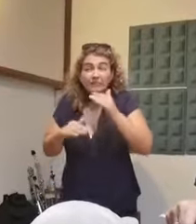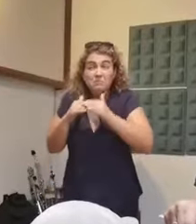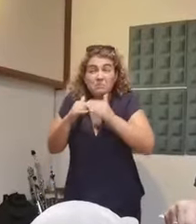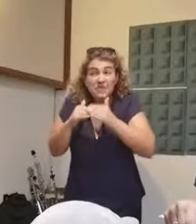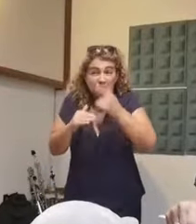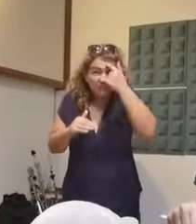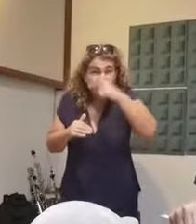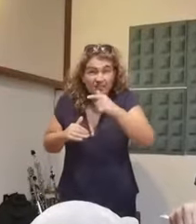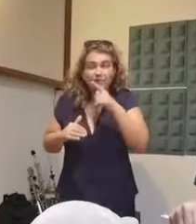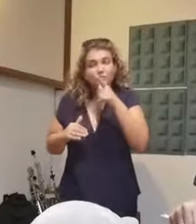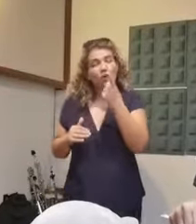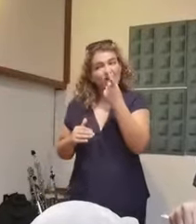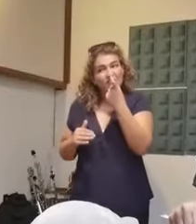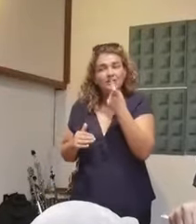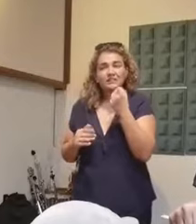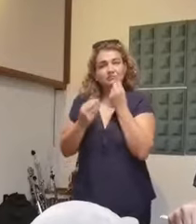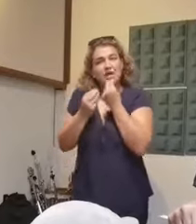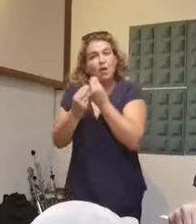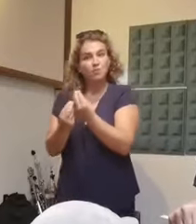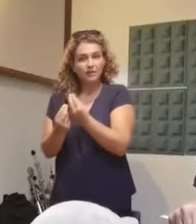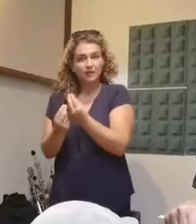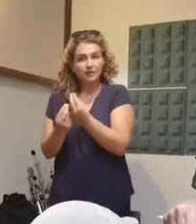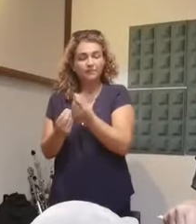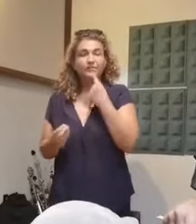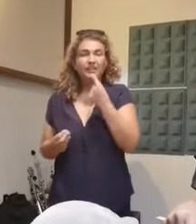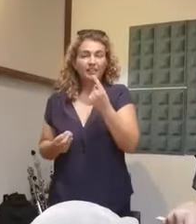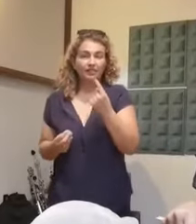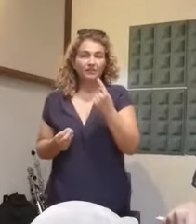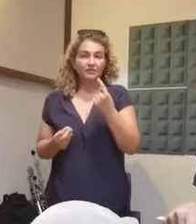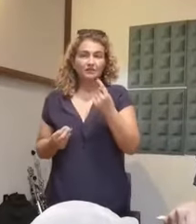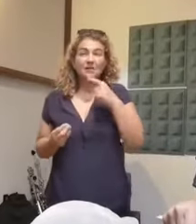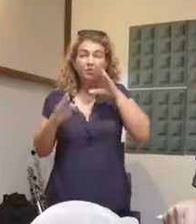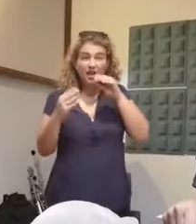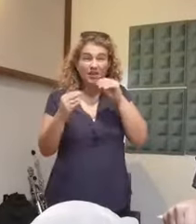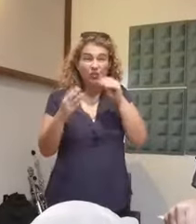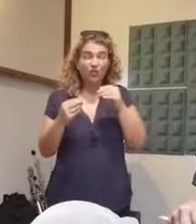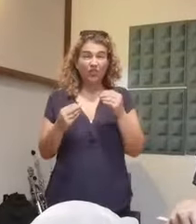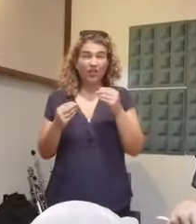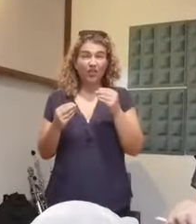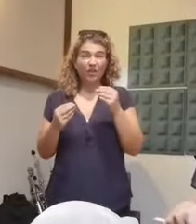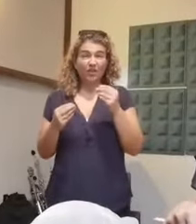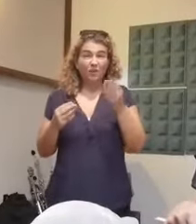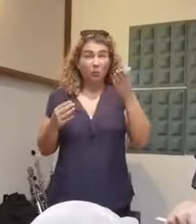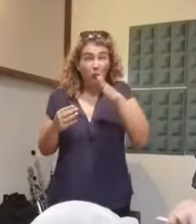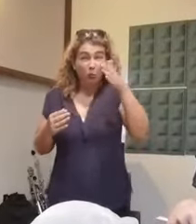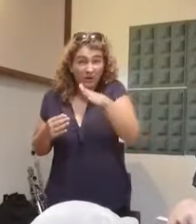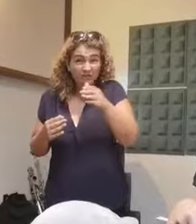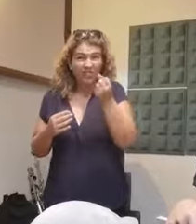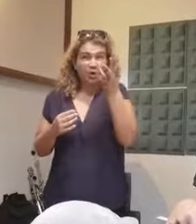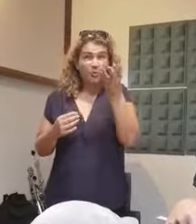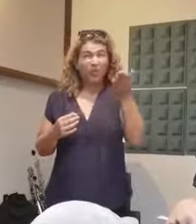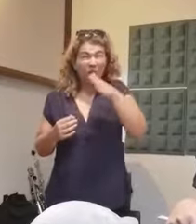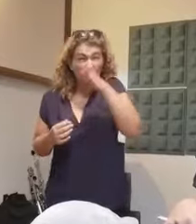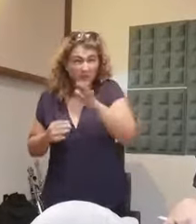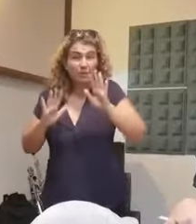estamos hablando de cifras de muertes, pero no estamos hablando de las tentativas de suicidio, que